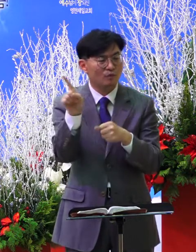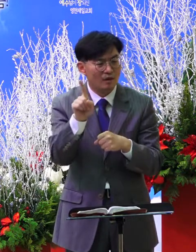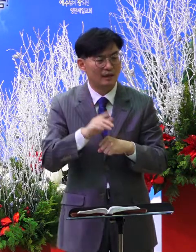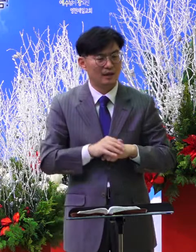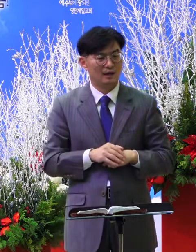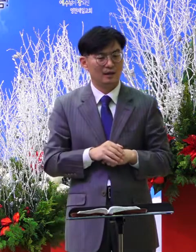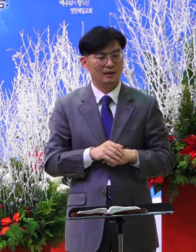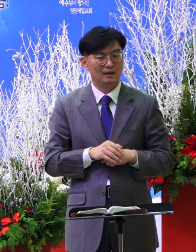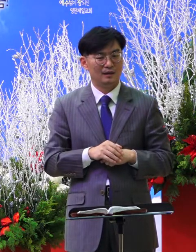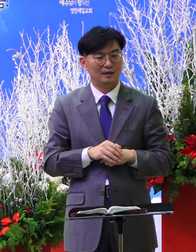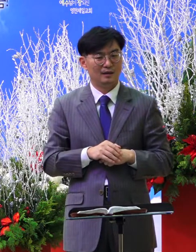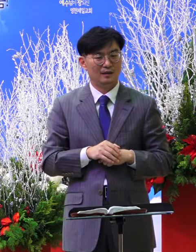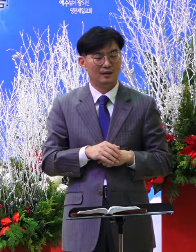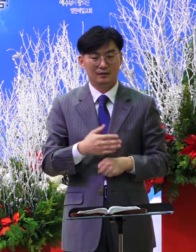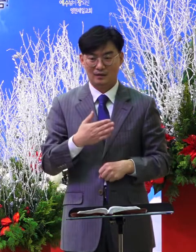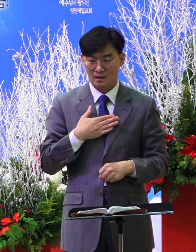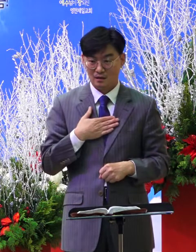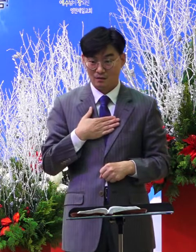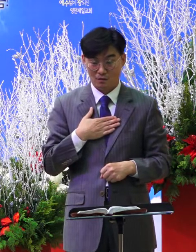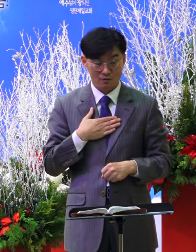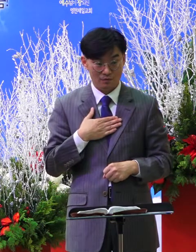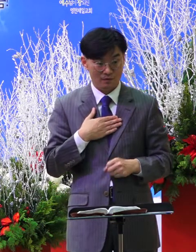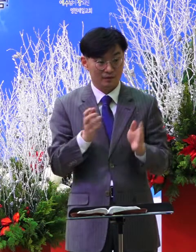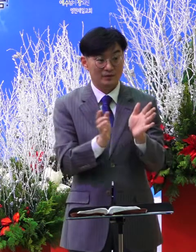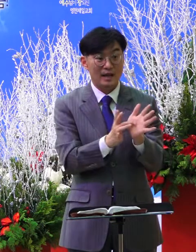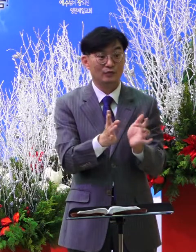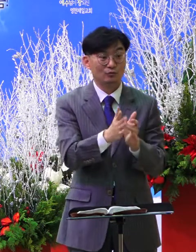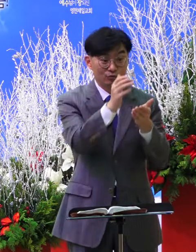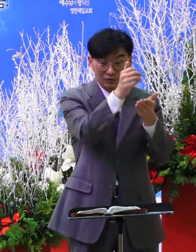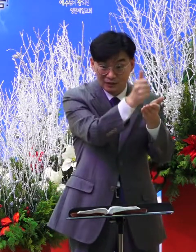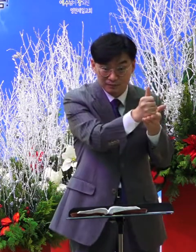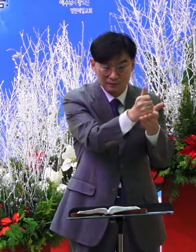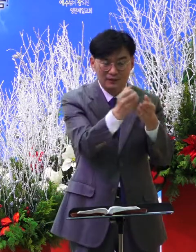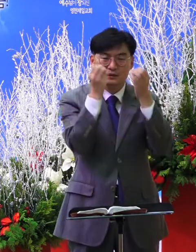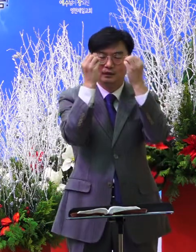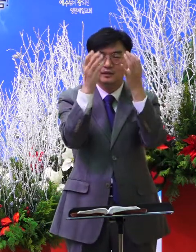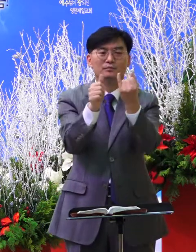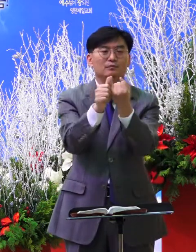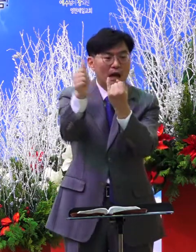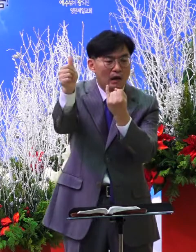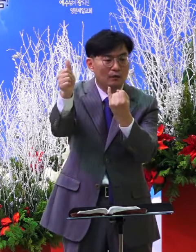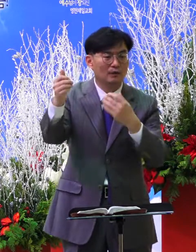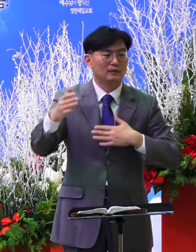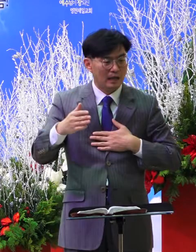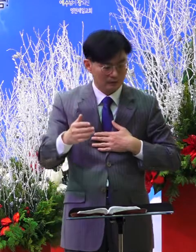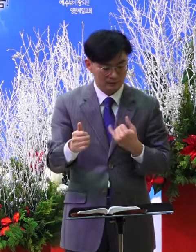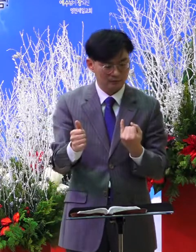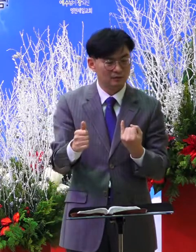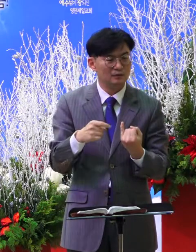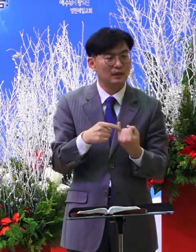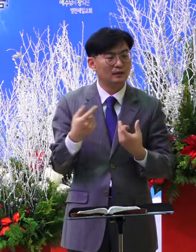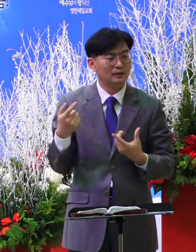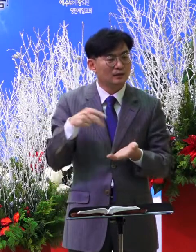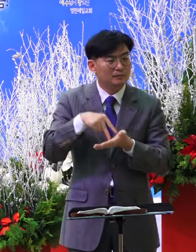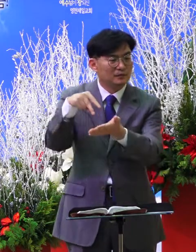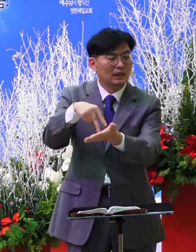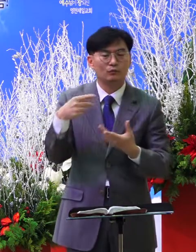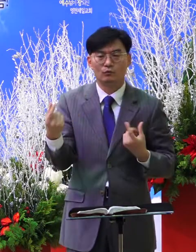우리도 신랑이신 주님을 기다리는 10처녀와 같다고 한다면 평소 우리가 어떻게 살았느냐에